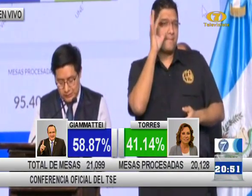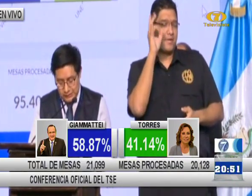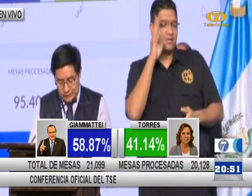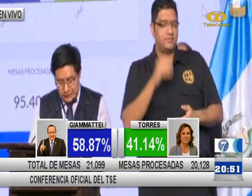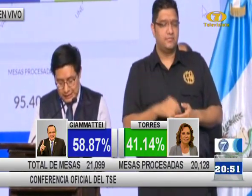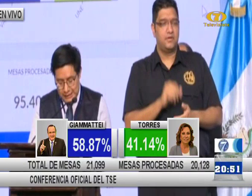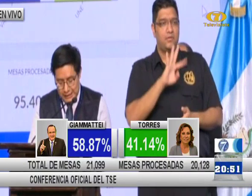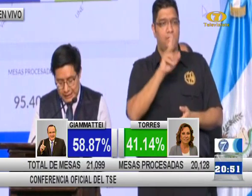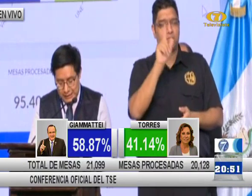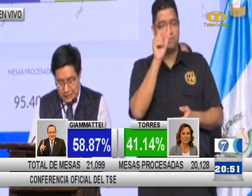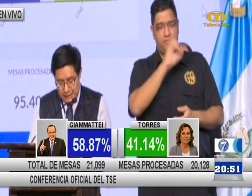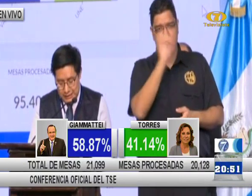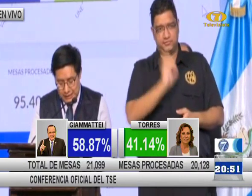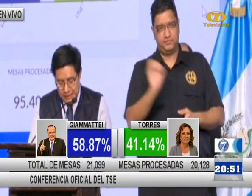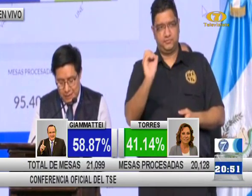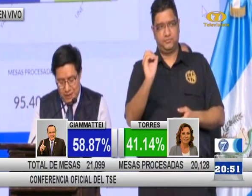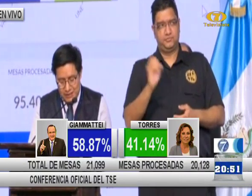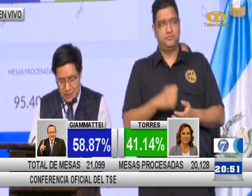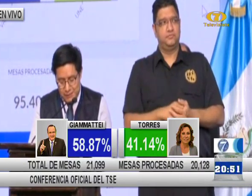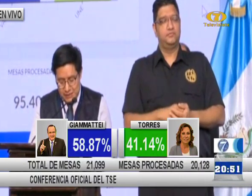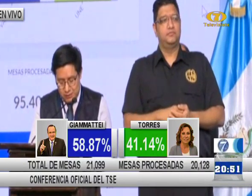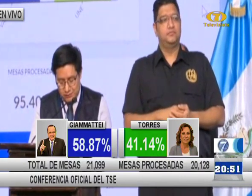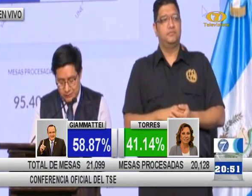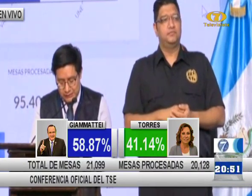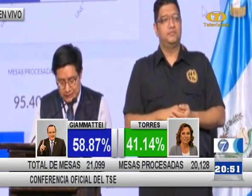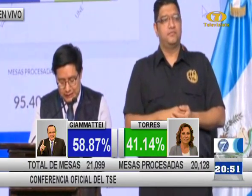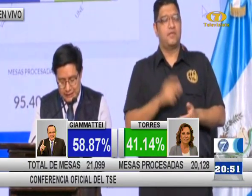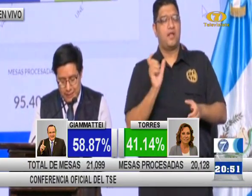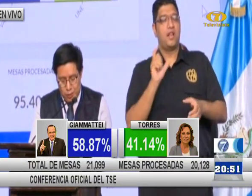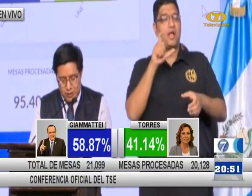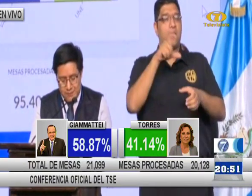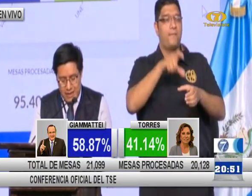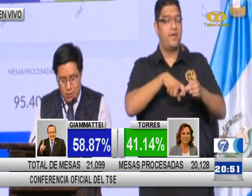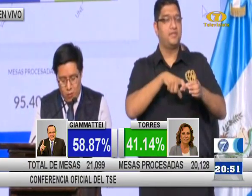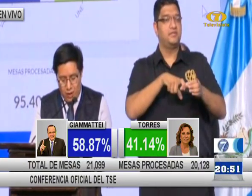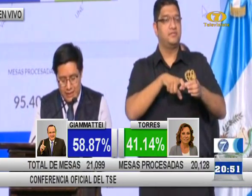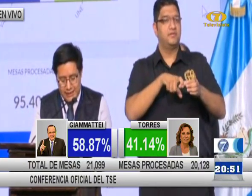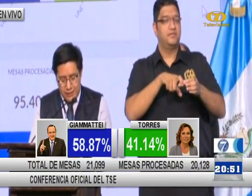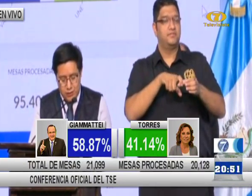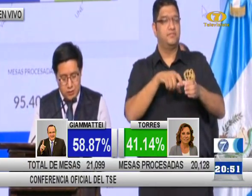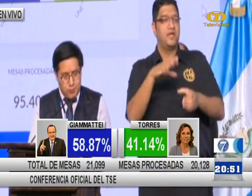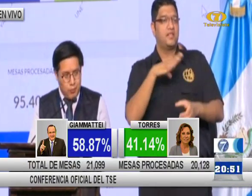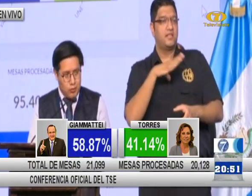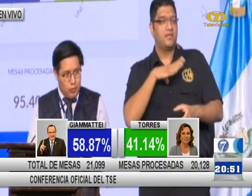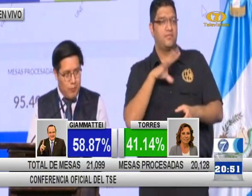4.43% y la participación se aproxima a un